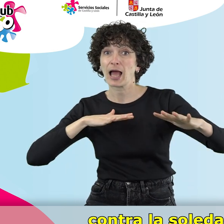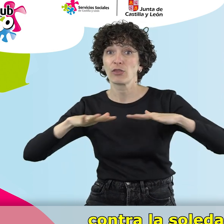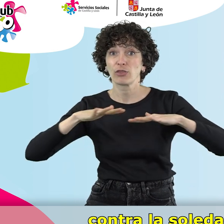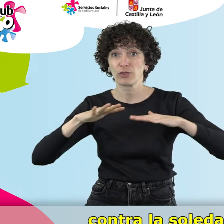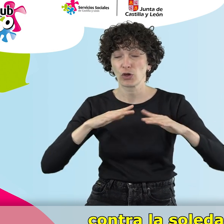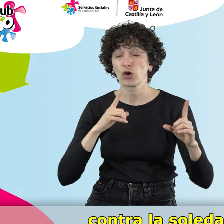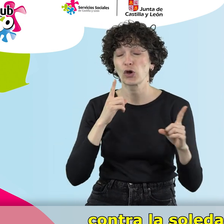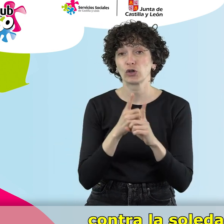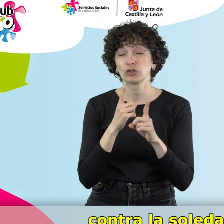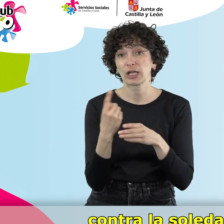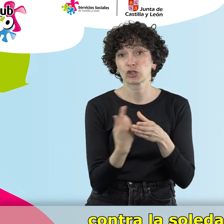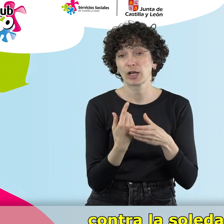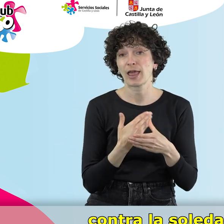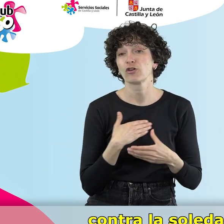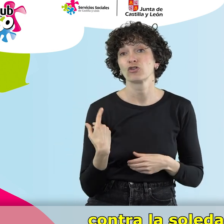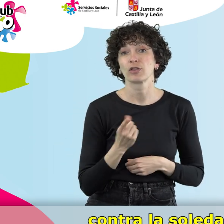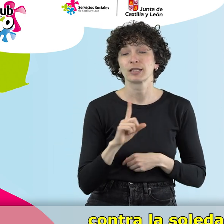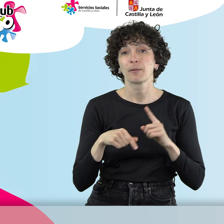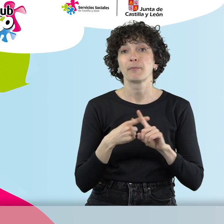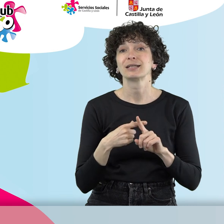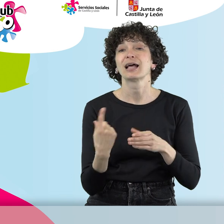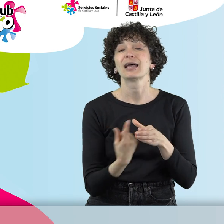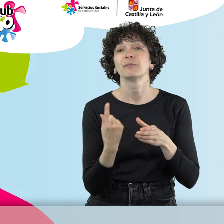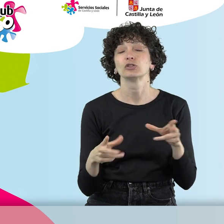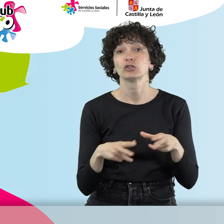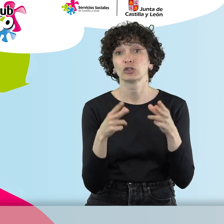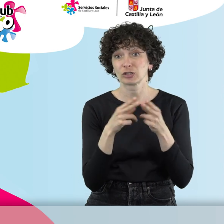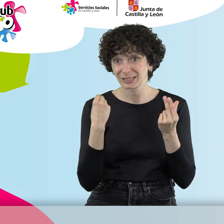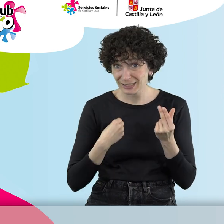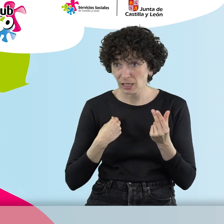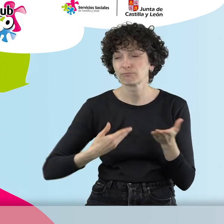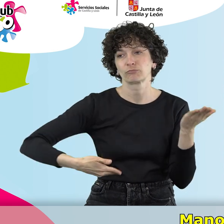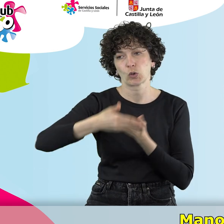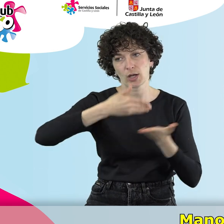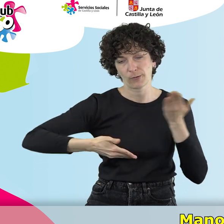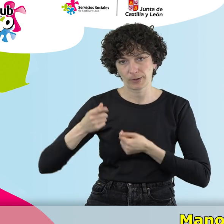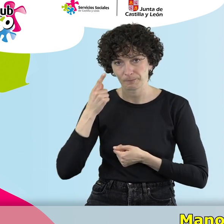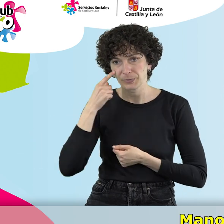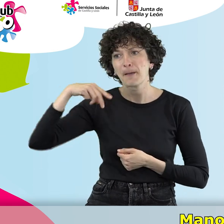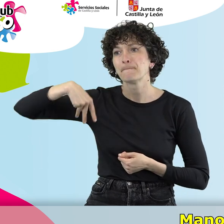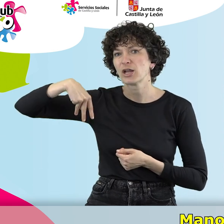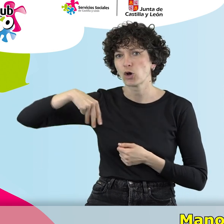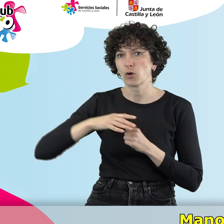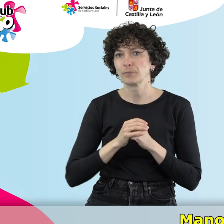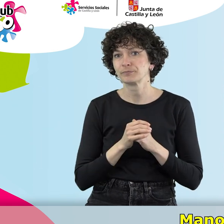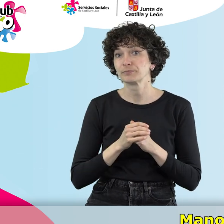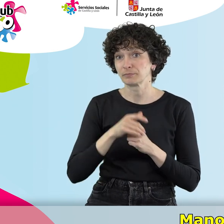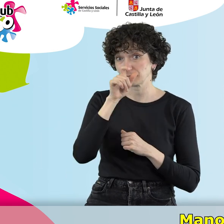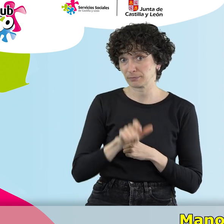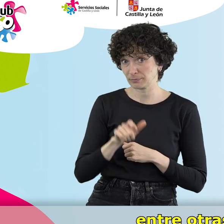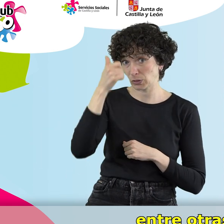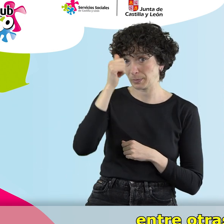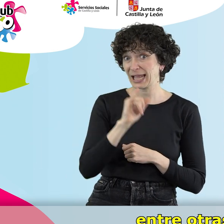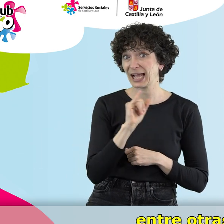la Soledad No Deseada y el Aislamiento Social de la Comunidad. Manolo, Javier Yanguas nos